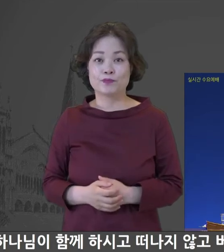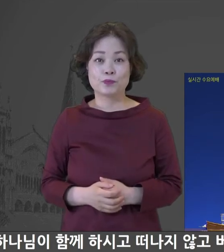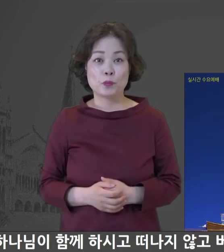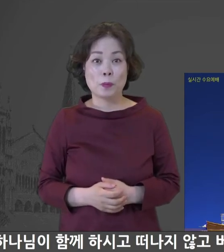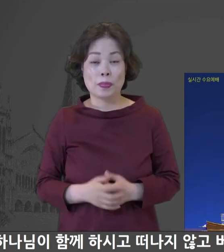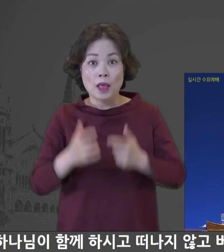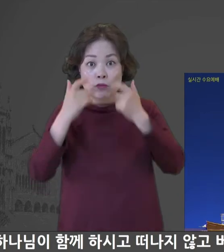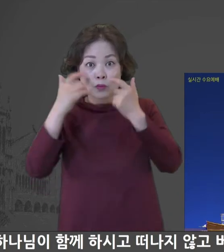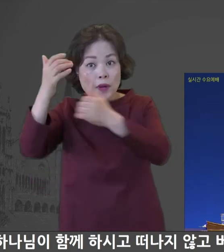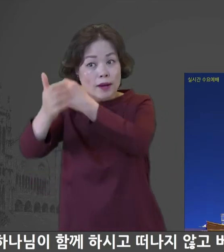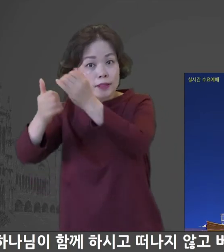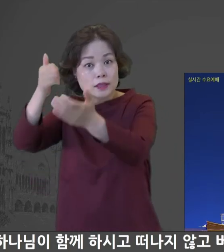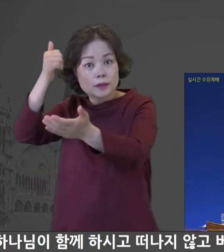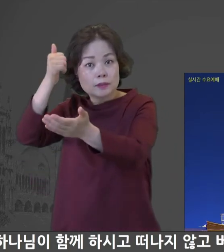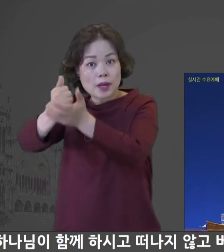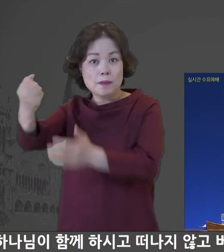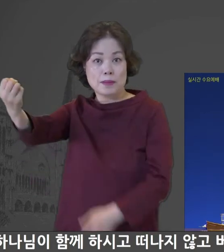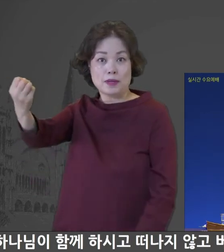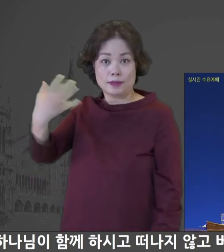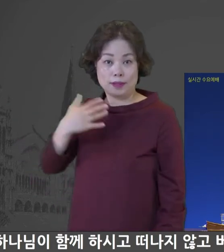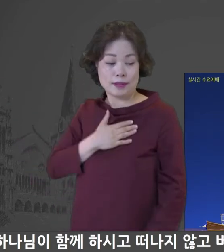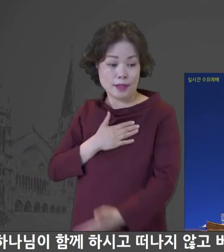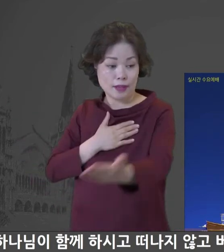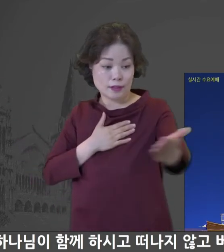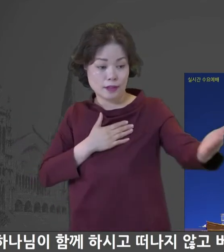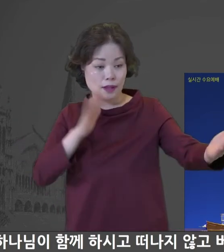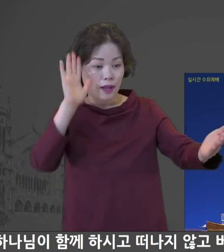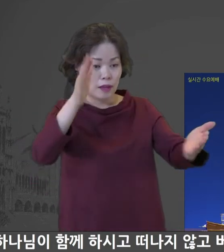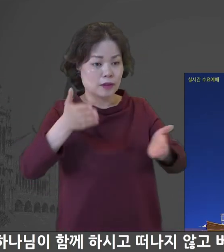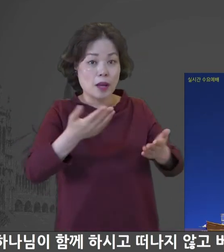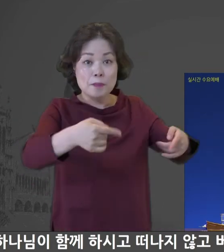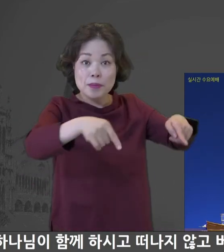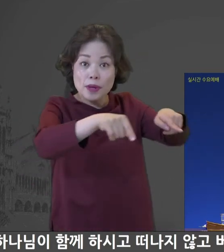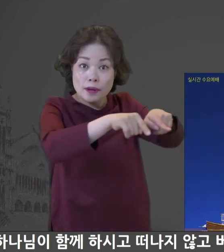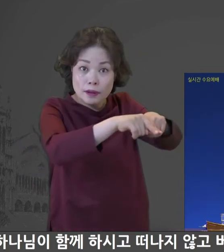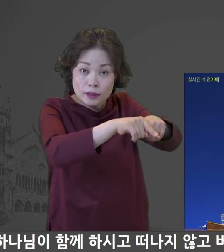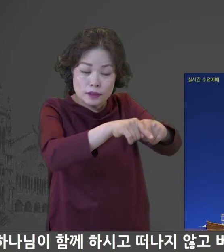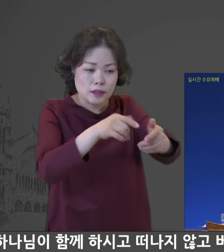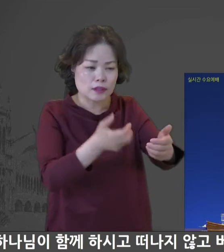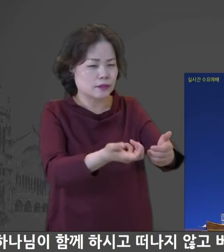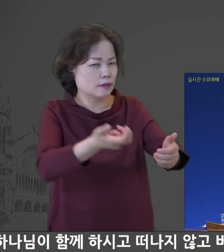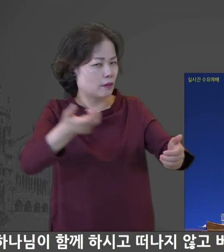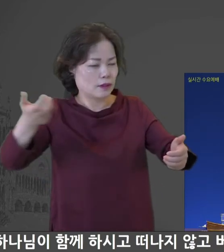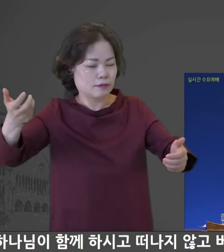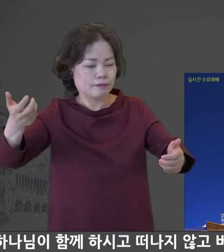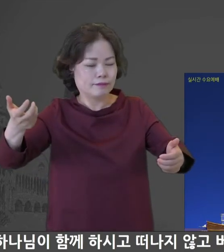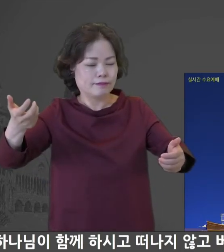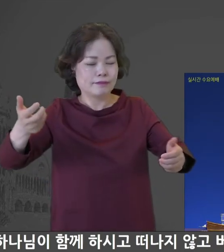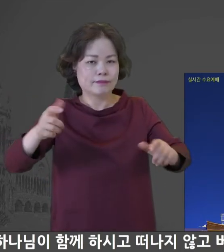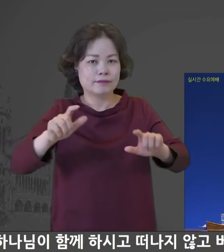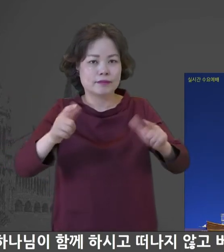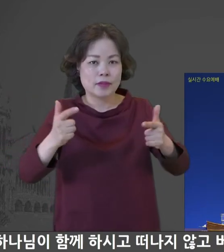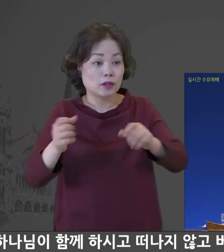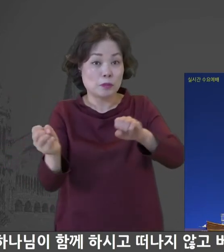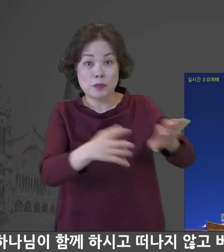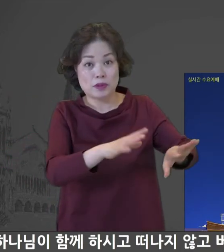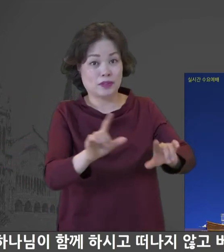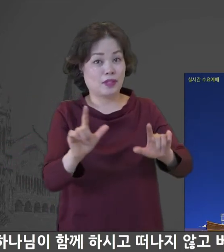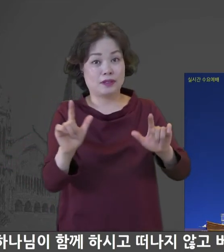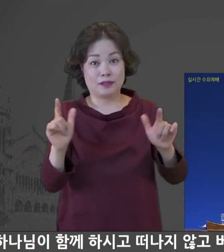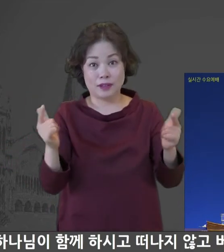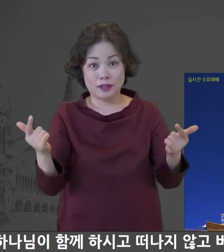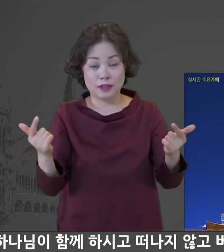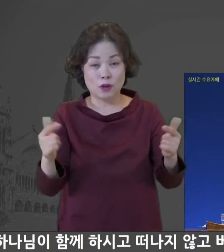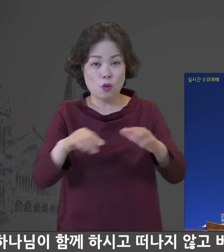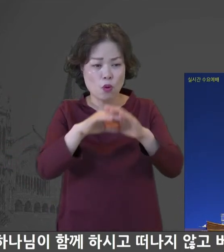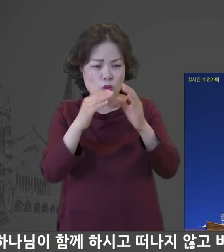근데 분명히 하나님께서 말씀하십니다. 내가 너의 앞을 가고 있고 너를 떠나지 않는다. 내가 너를 버리지 않는다.